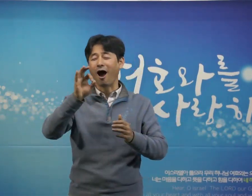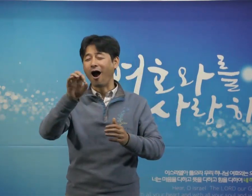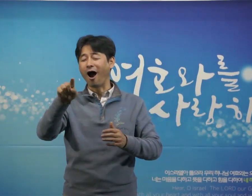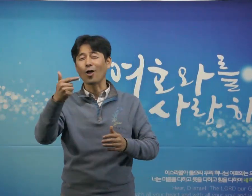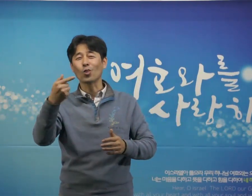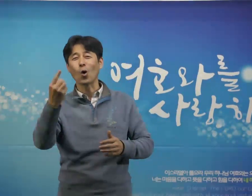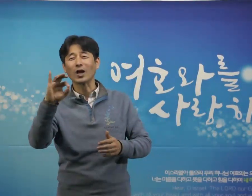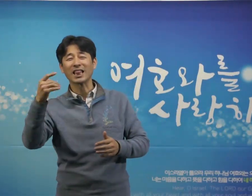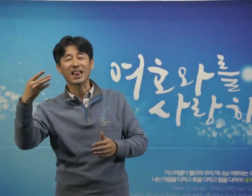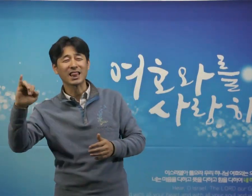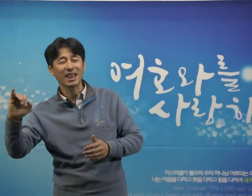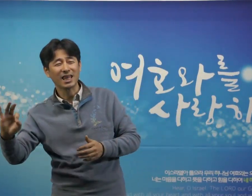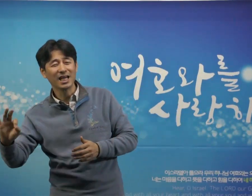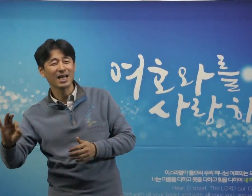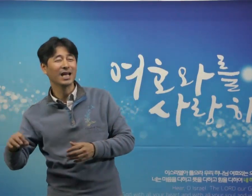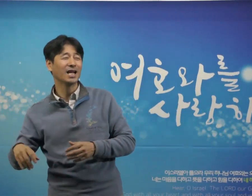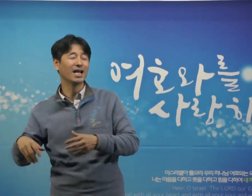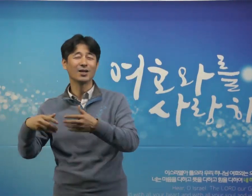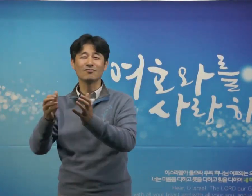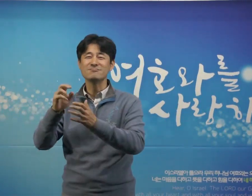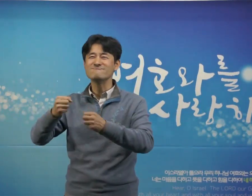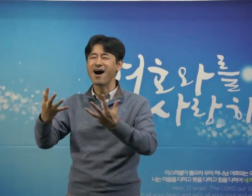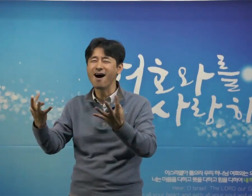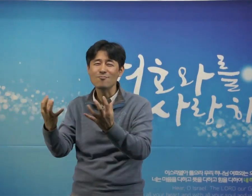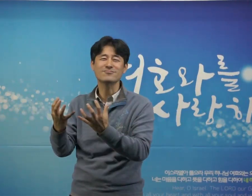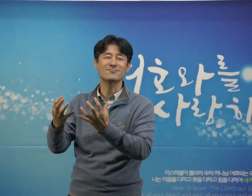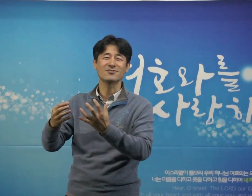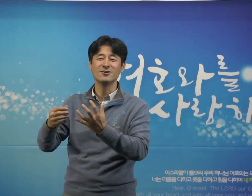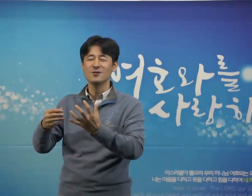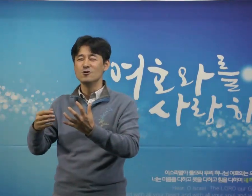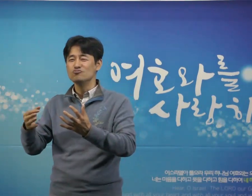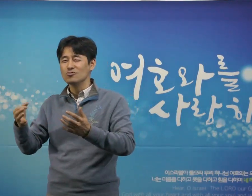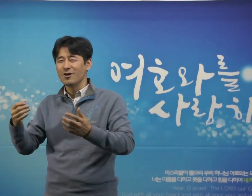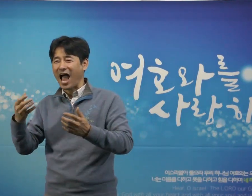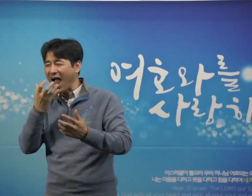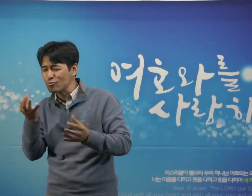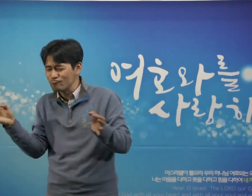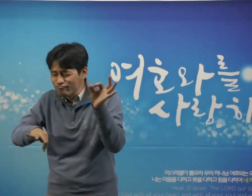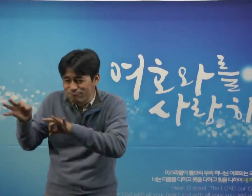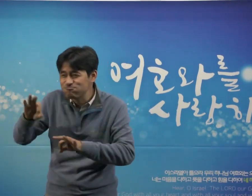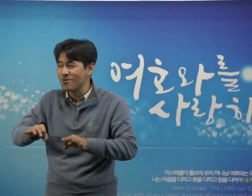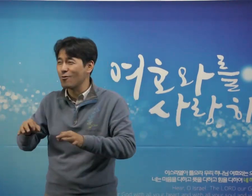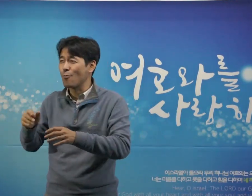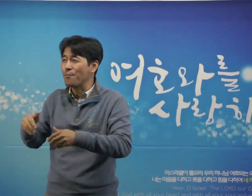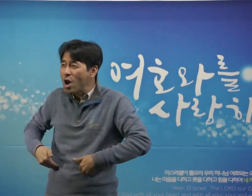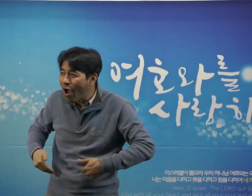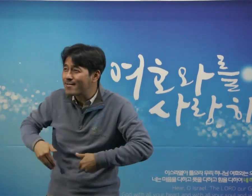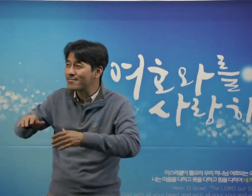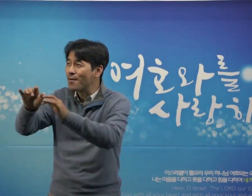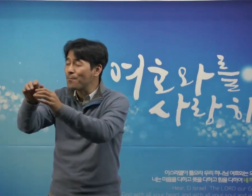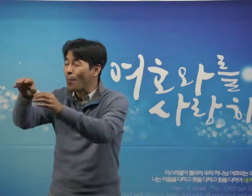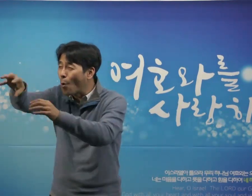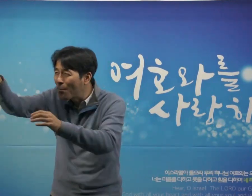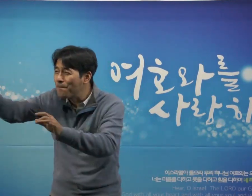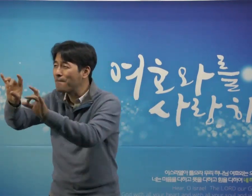팀이나 어노인팅 팀이나 뭐 이렇게 많은 사람들이 함께 그